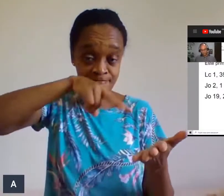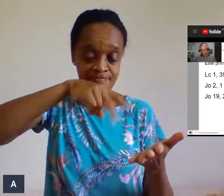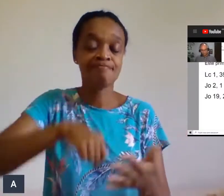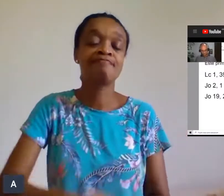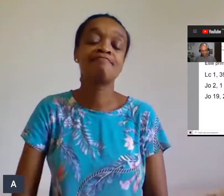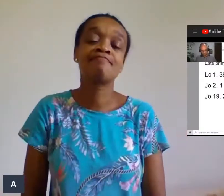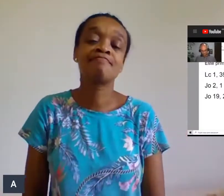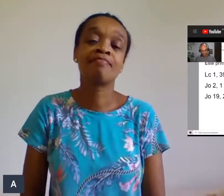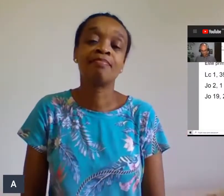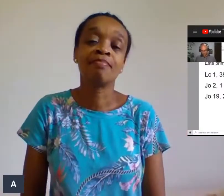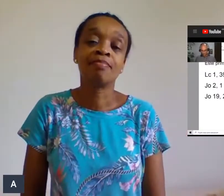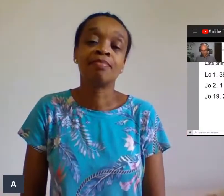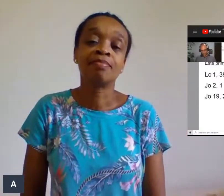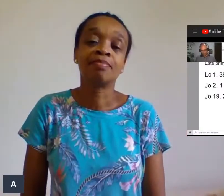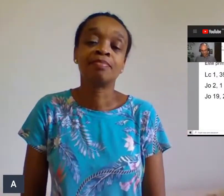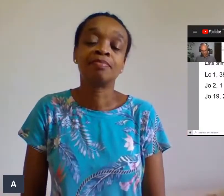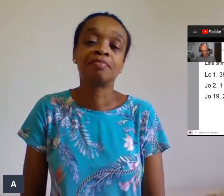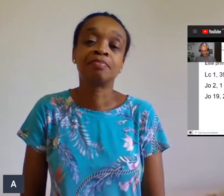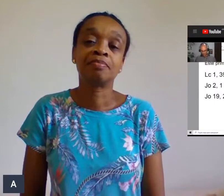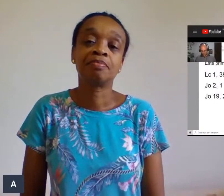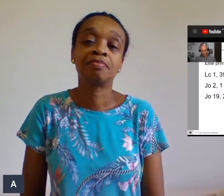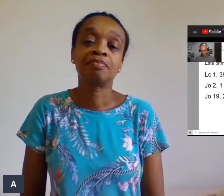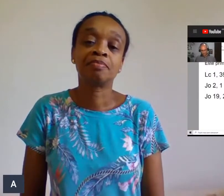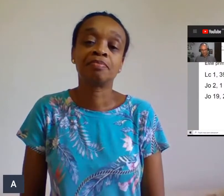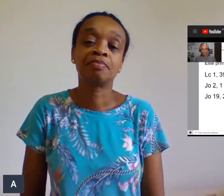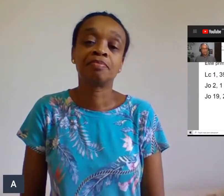Capítulo 1.